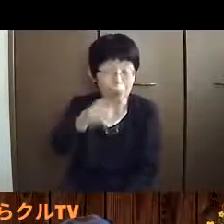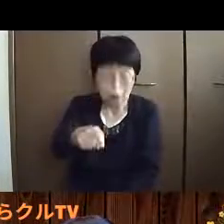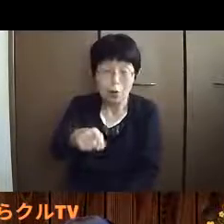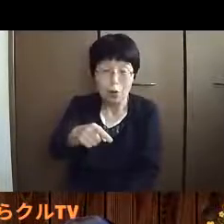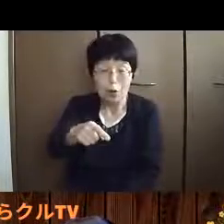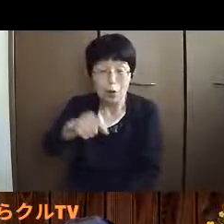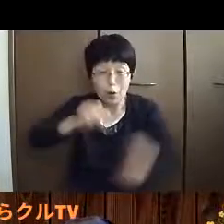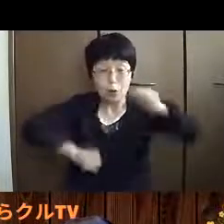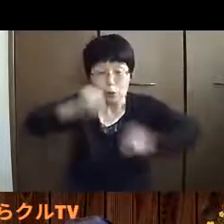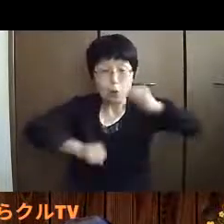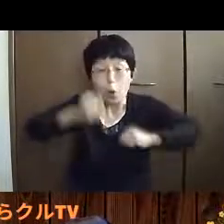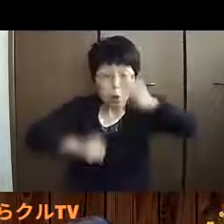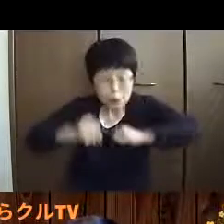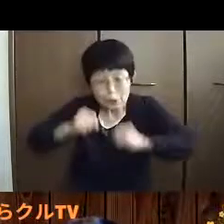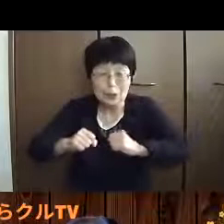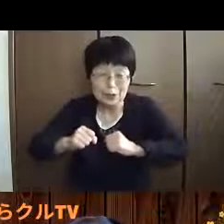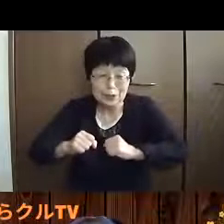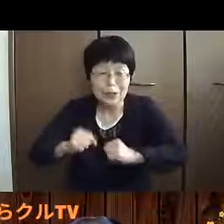イシちゃんとか出てきそうですよね。